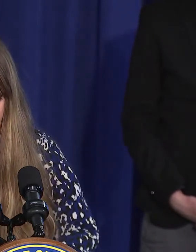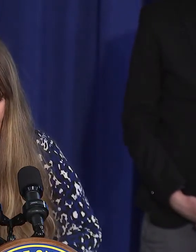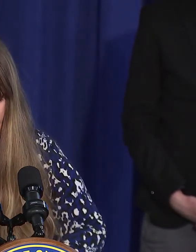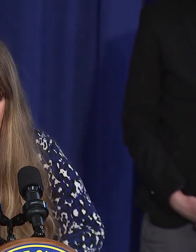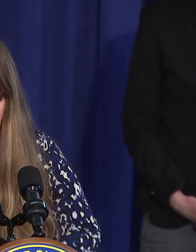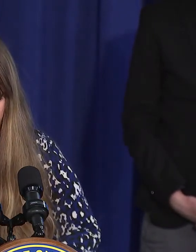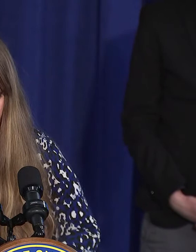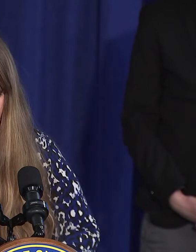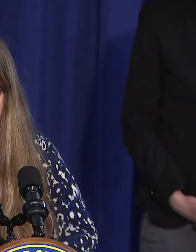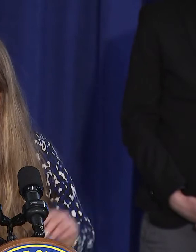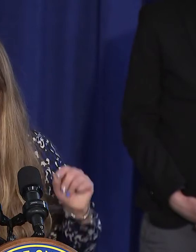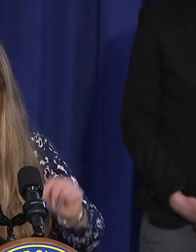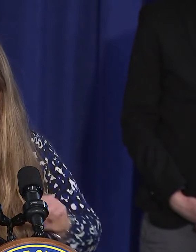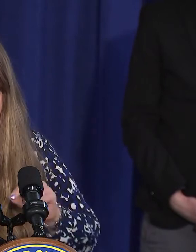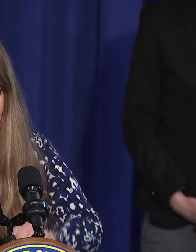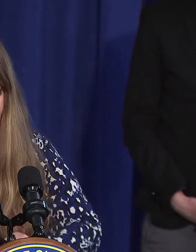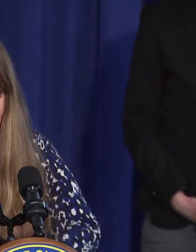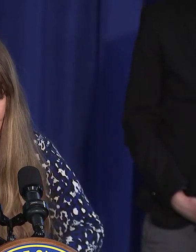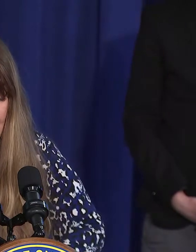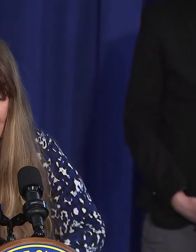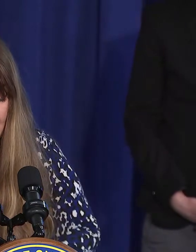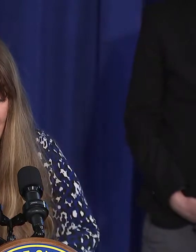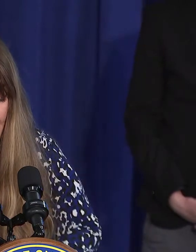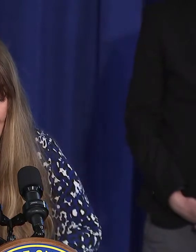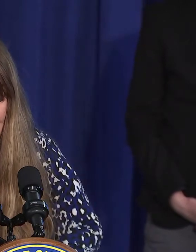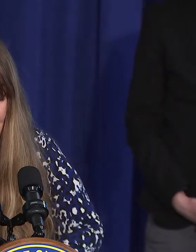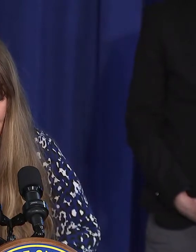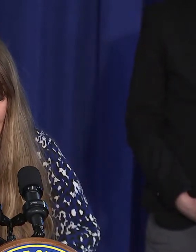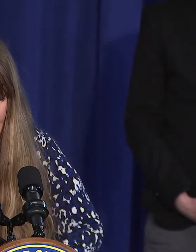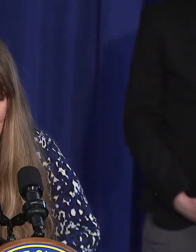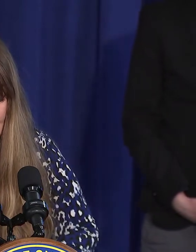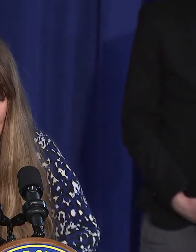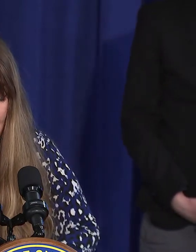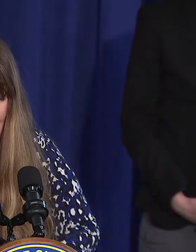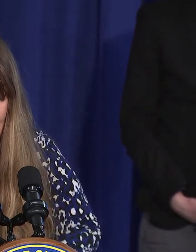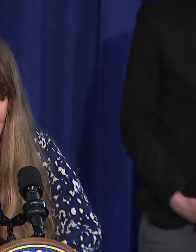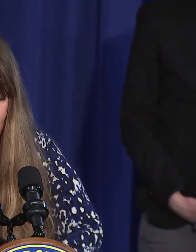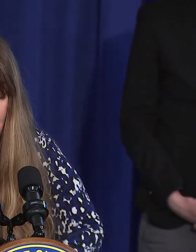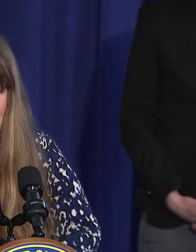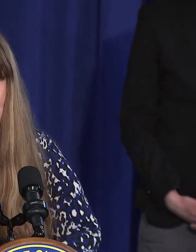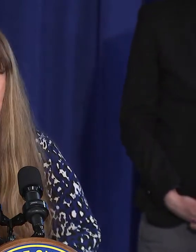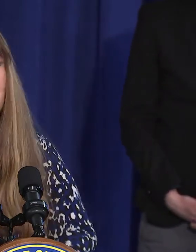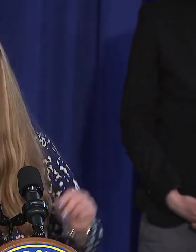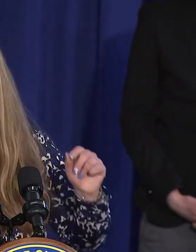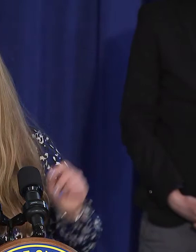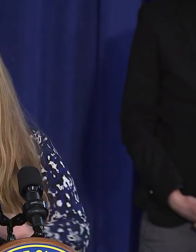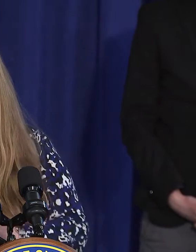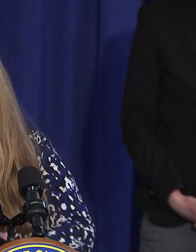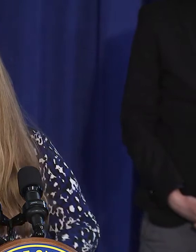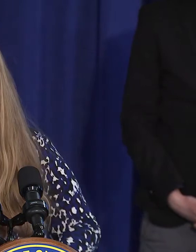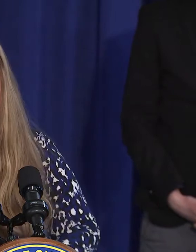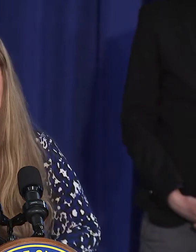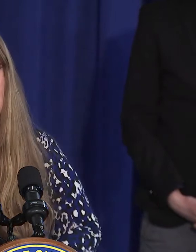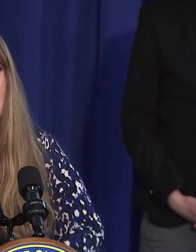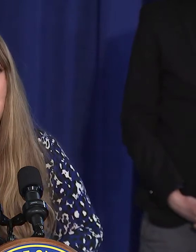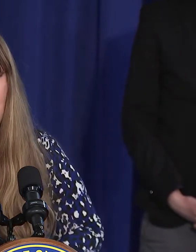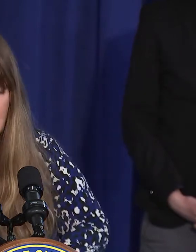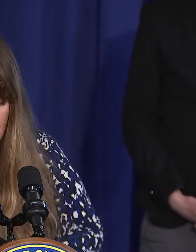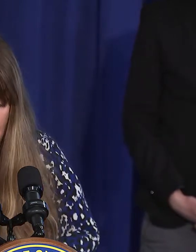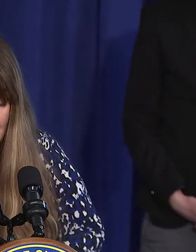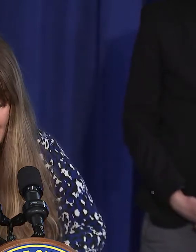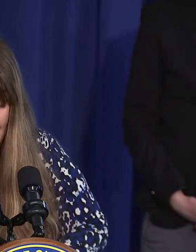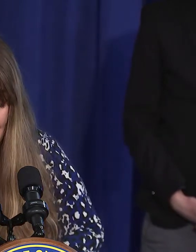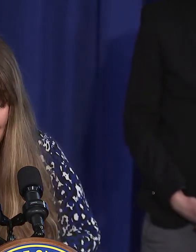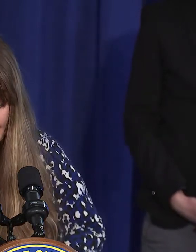Salud Pública eliminó hoy 6 estados de la alerta de viaje semanal del COVID-19 para aquellas personas que estén